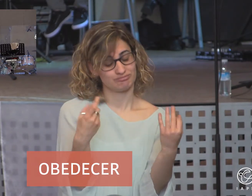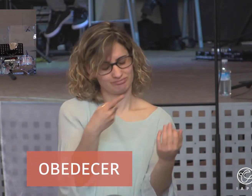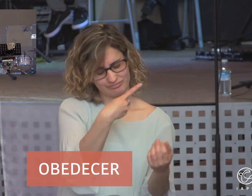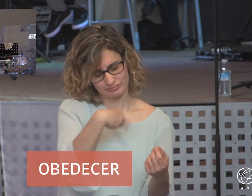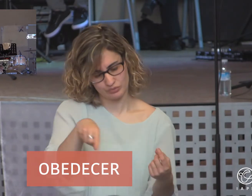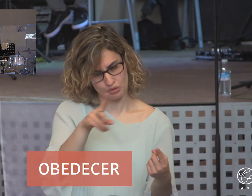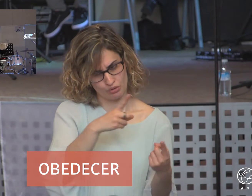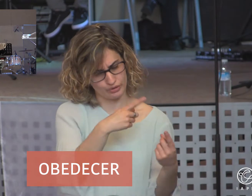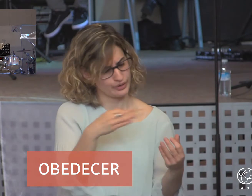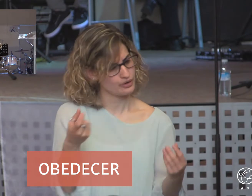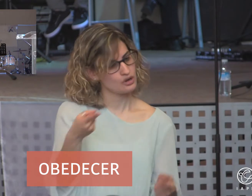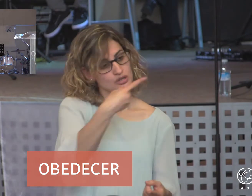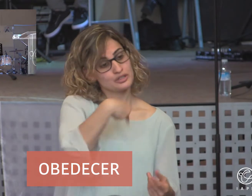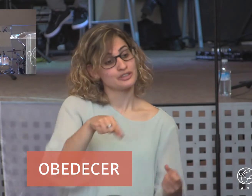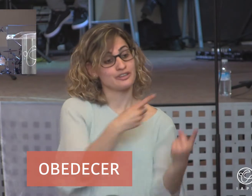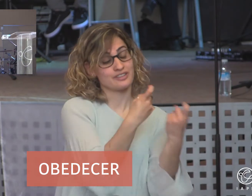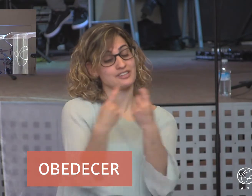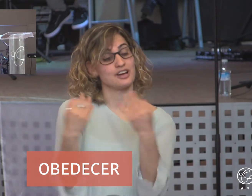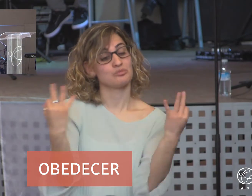obedecer.